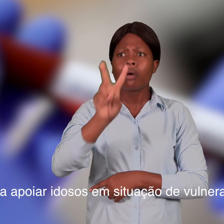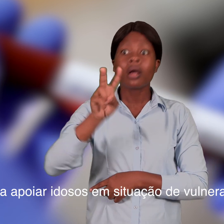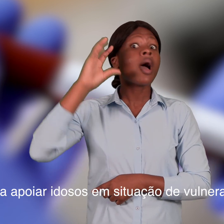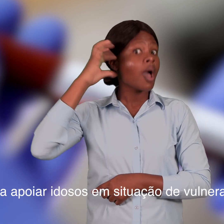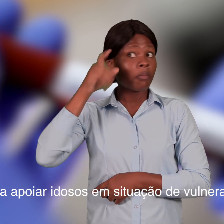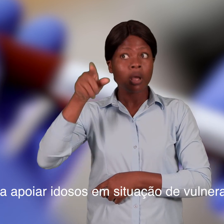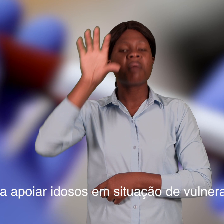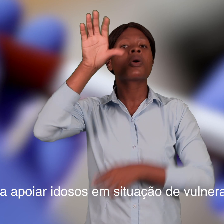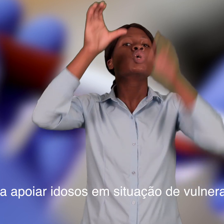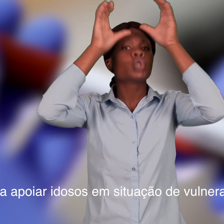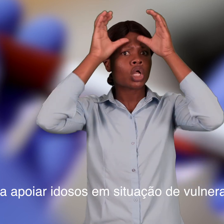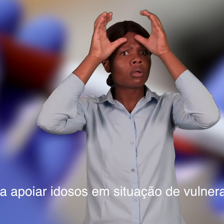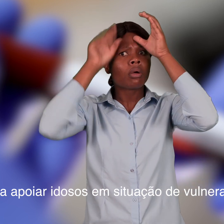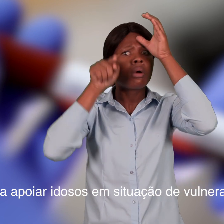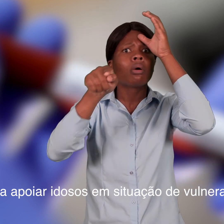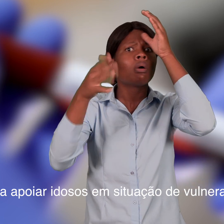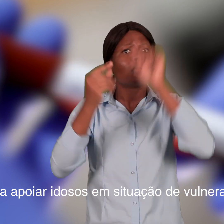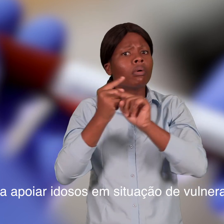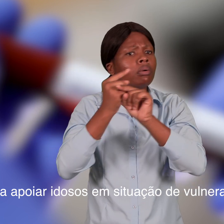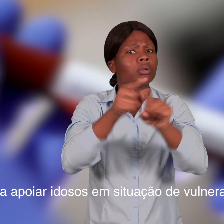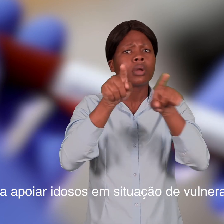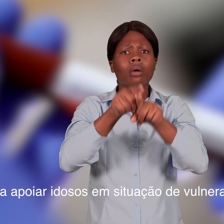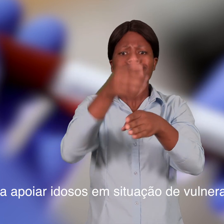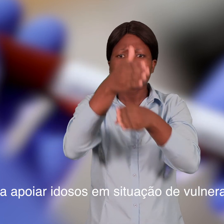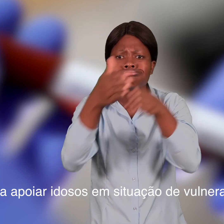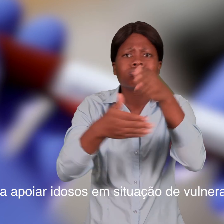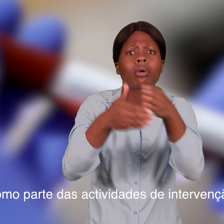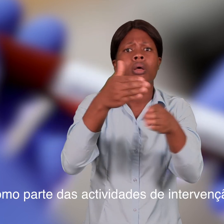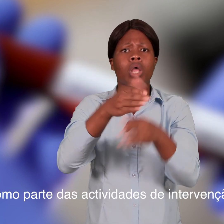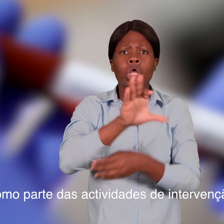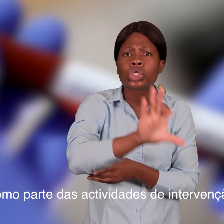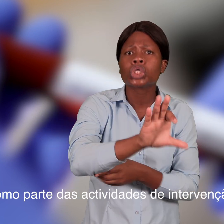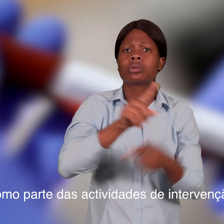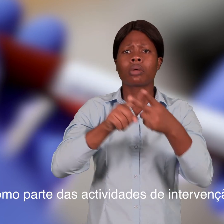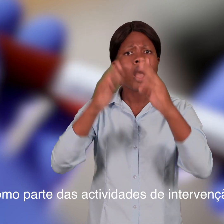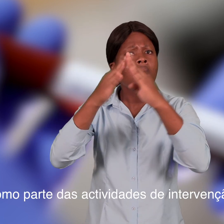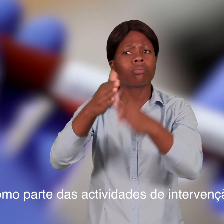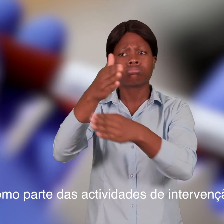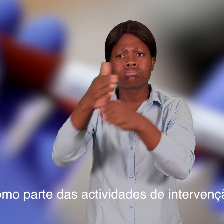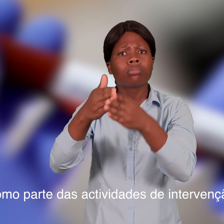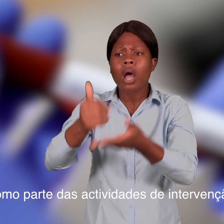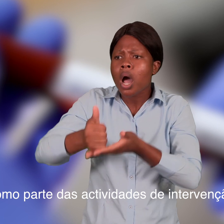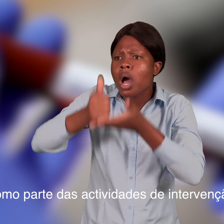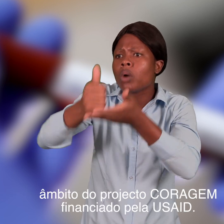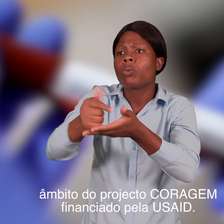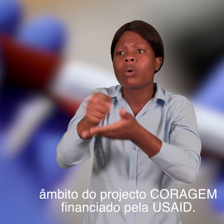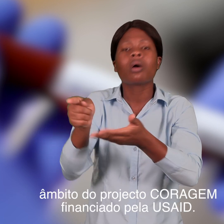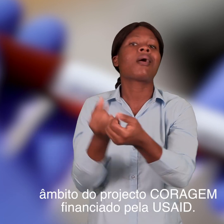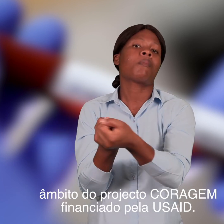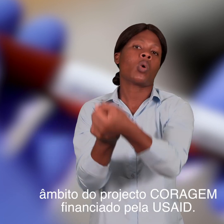para apoiar idosos em situação de vulnerabilidade, como parte das atividades de intervenção social no âmbito do projeto